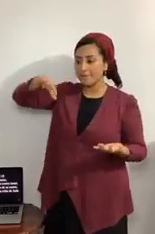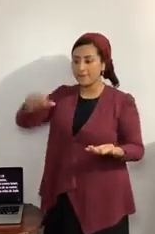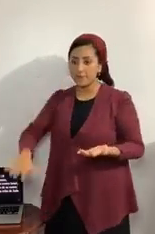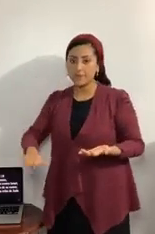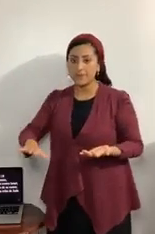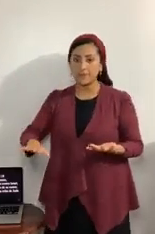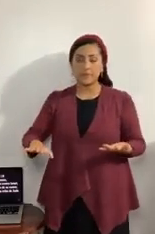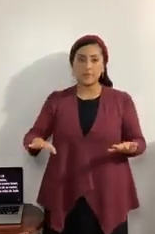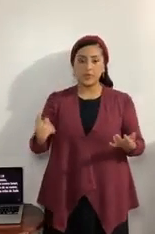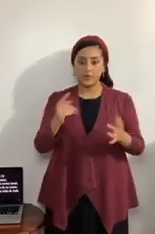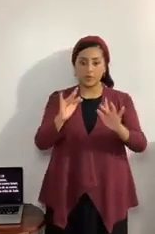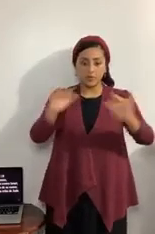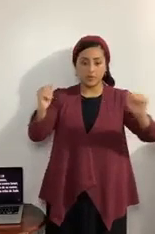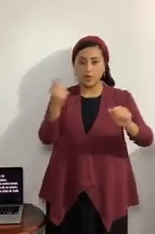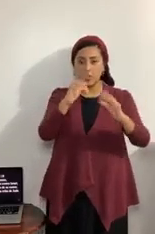quedó sino solo la tribu de Judá.